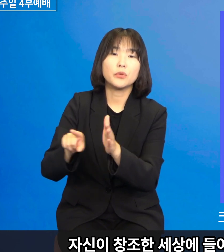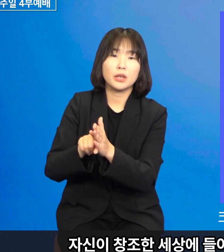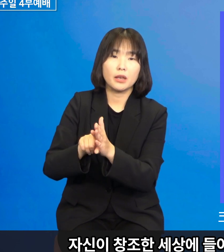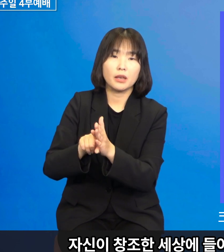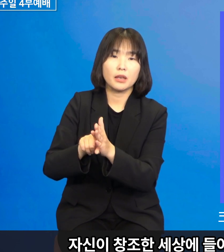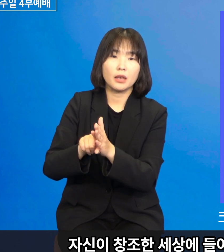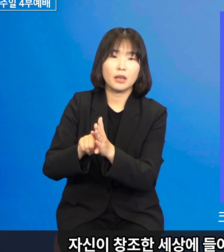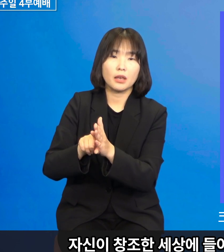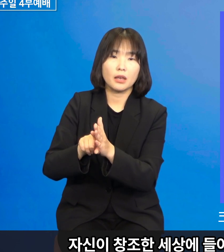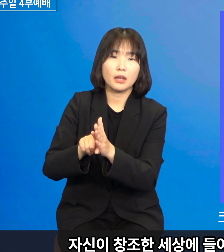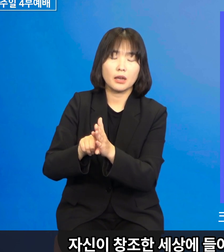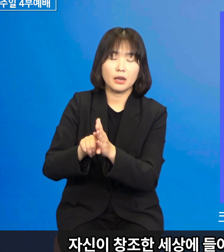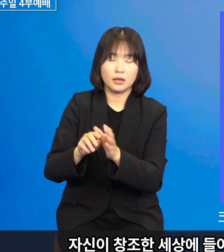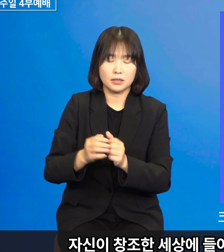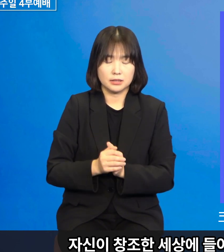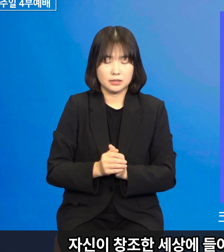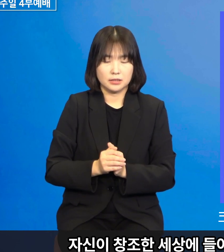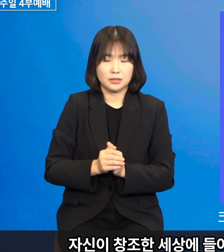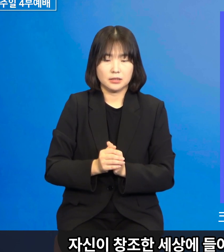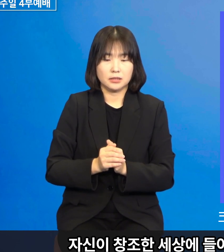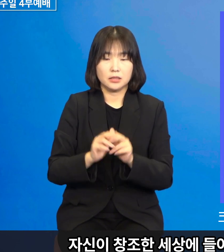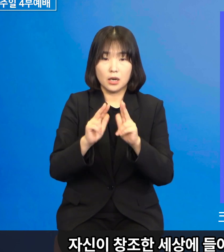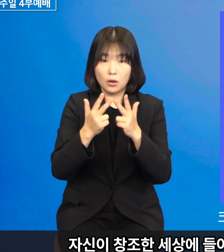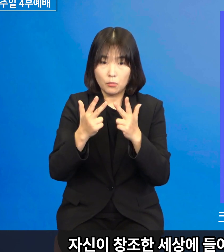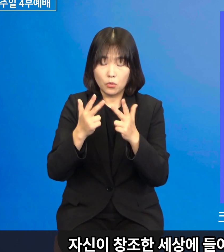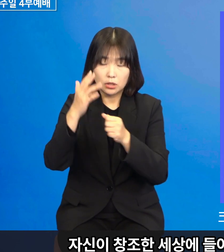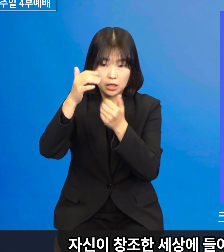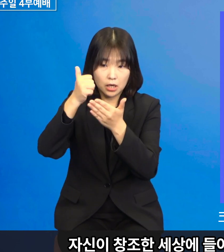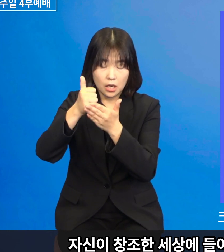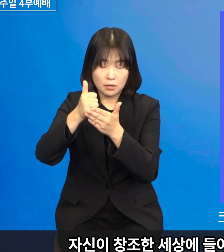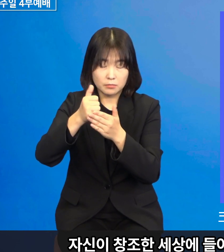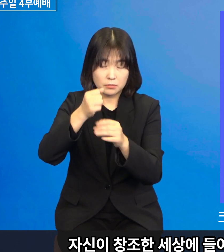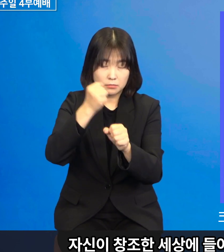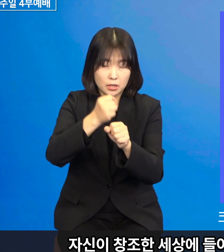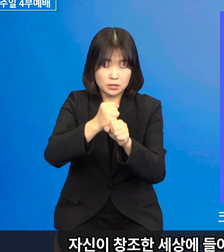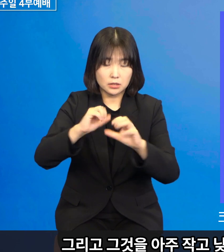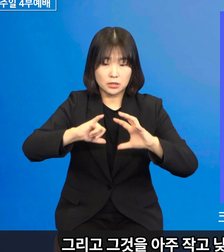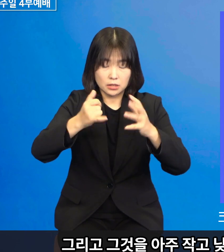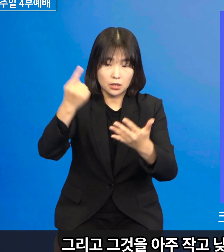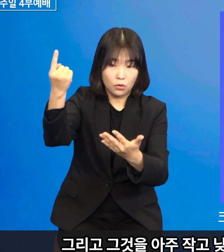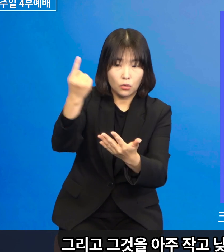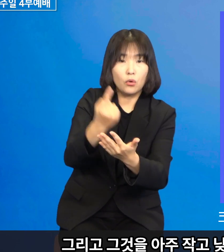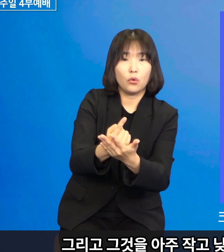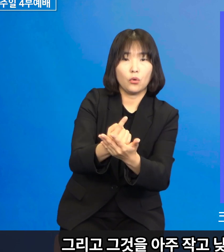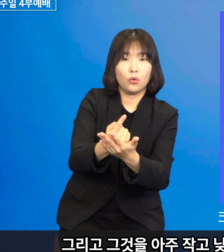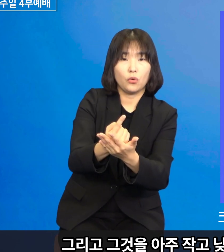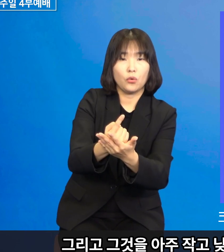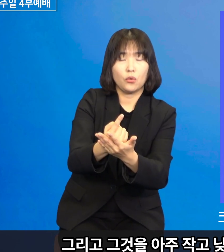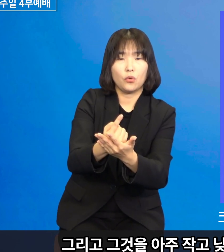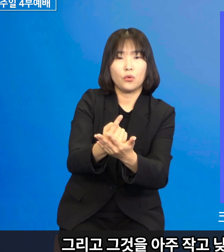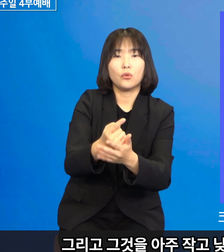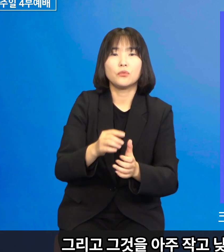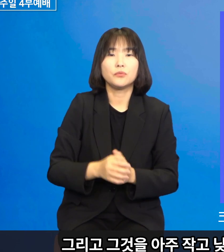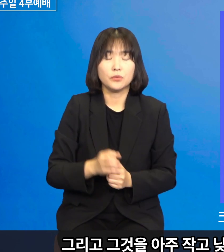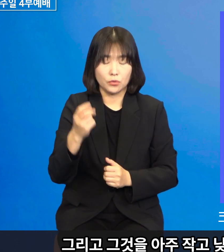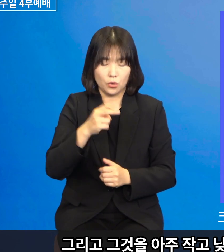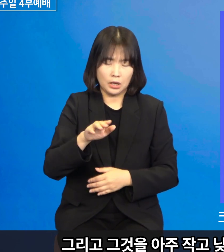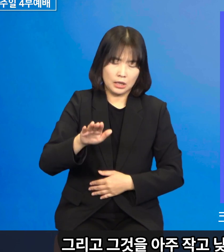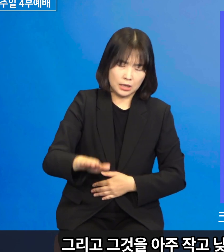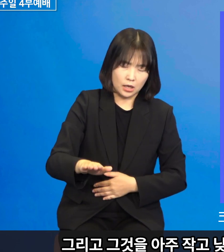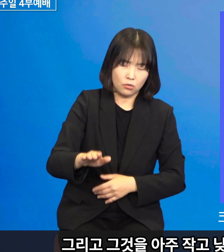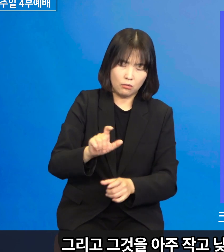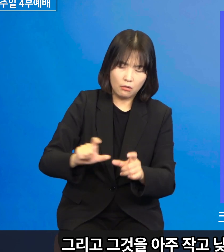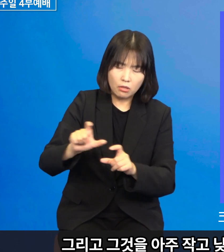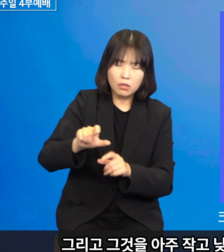자신이 창조한 세상에 들어오셨다라고 하는 이 사실에, 그리고 그것을 아주 작고 낮고